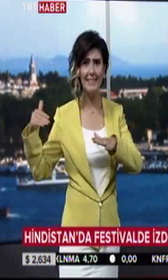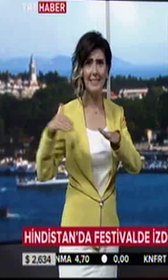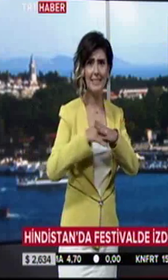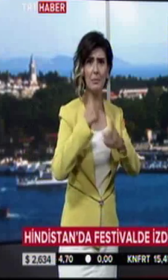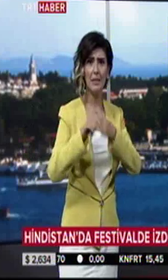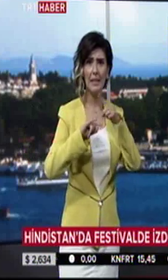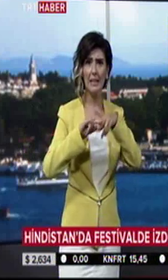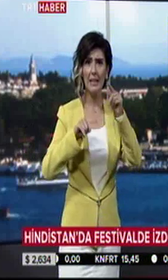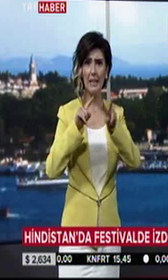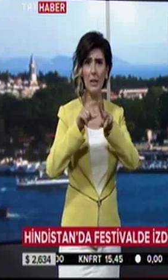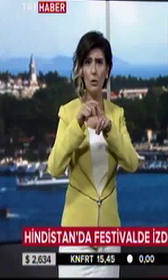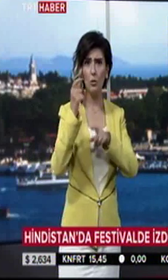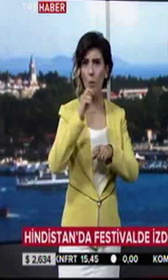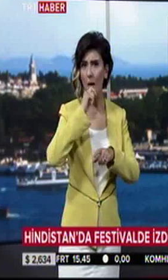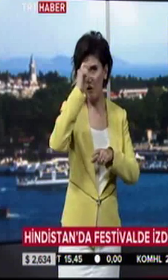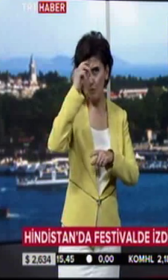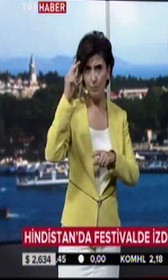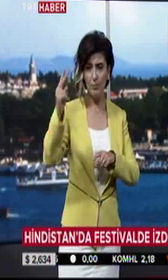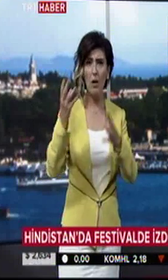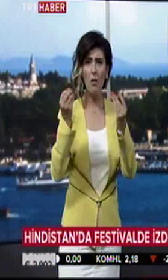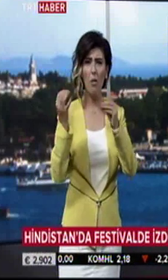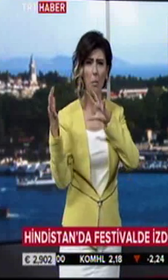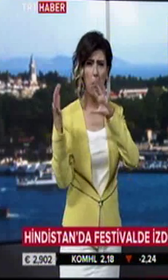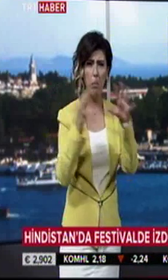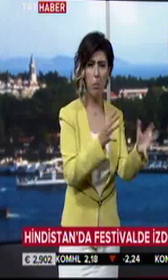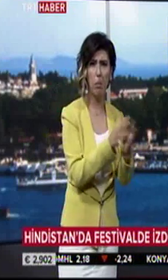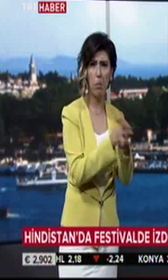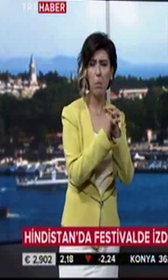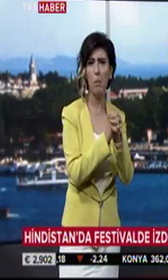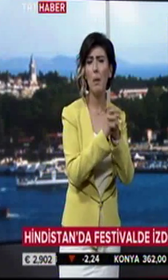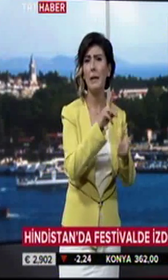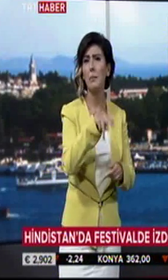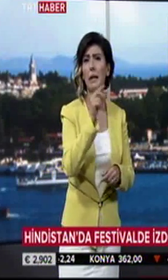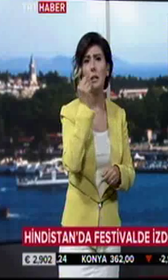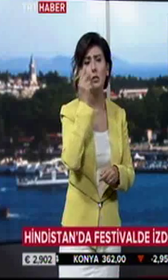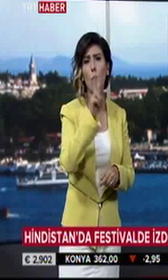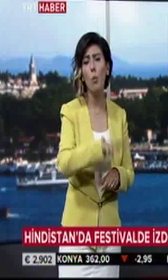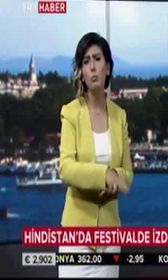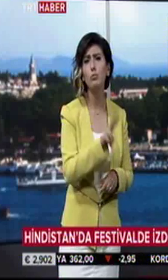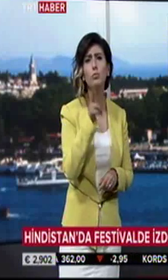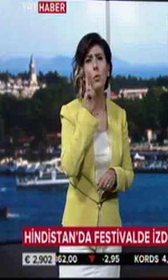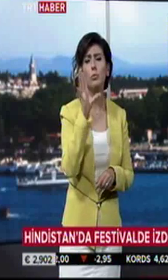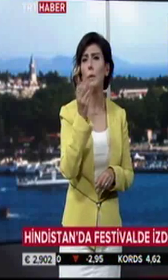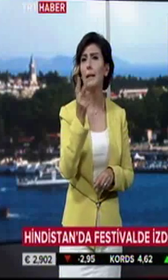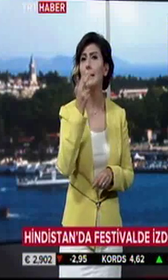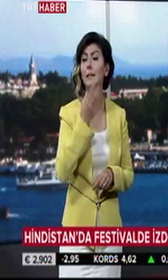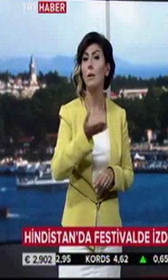Hindu hacı adayları izdihama yol açınca 27 kişi öldü. Son olarak 2 yıl önce